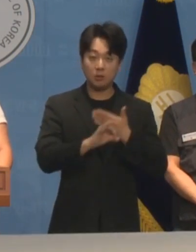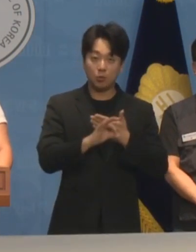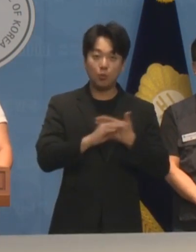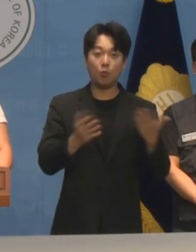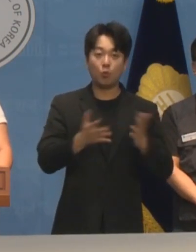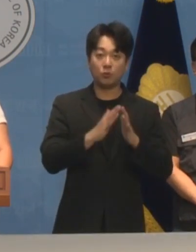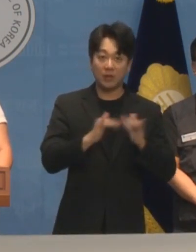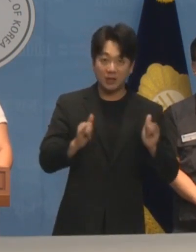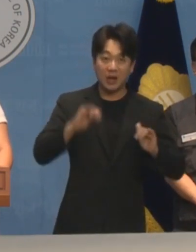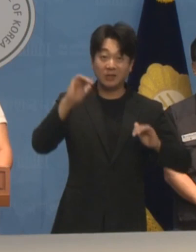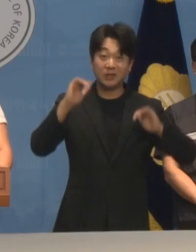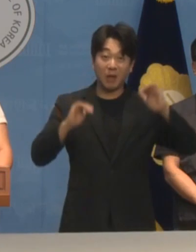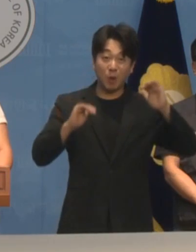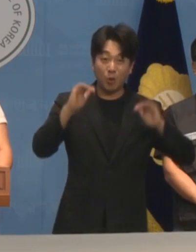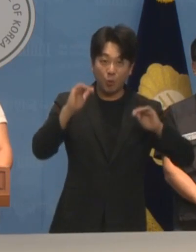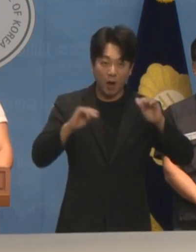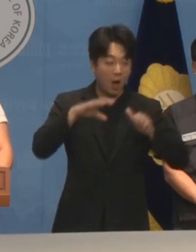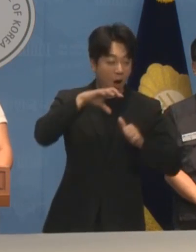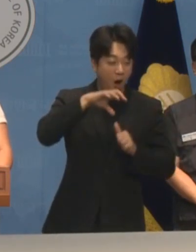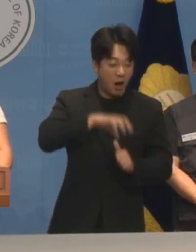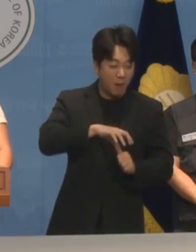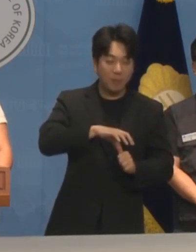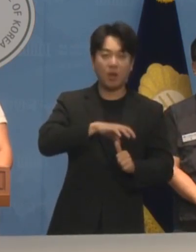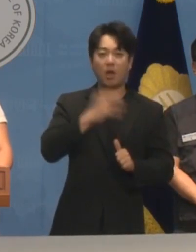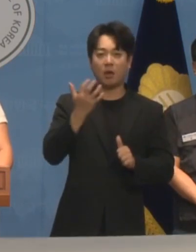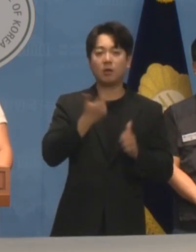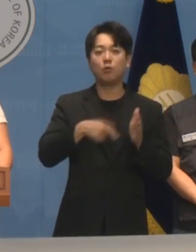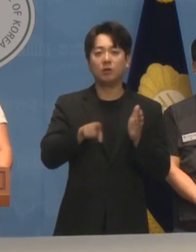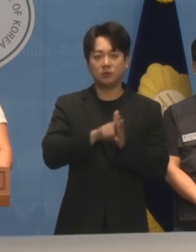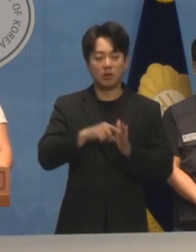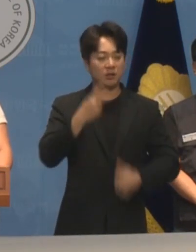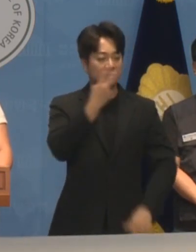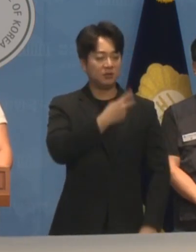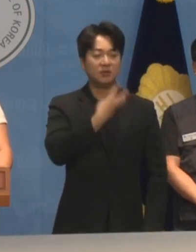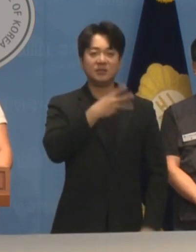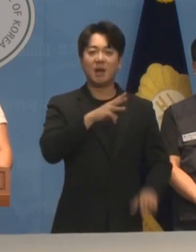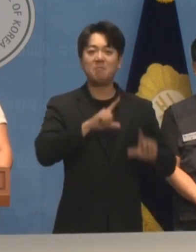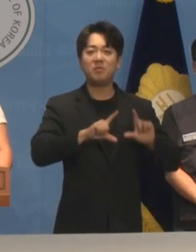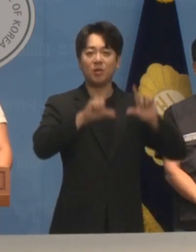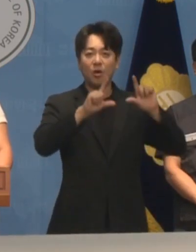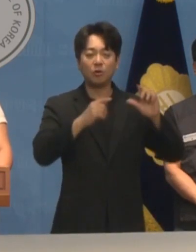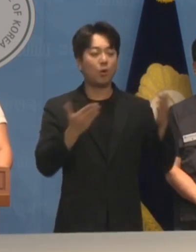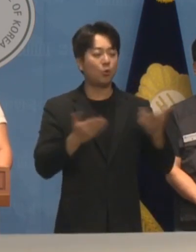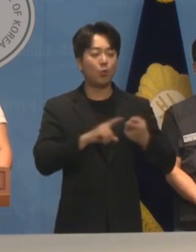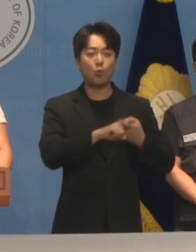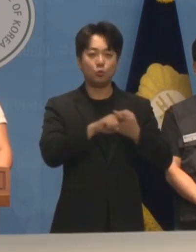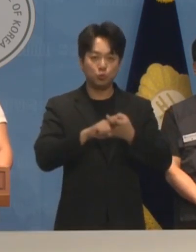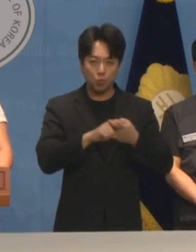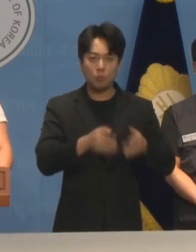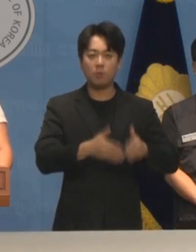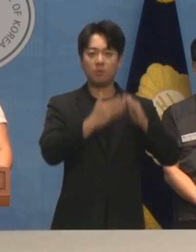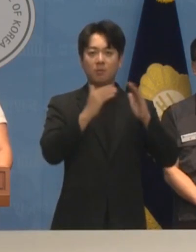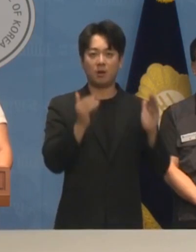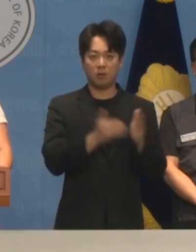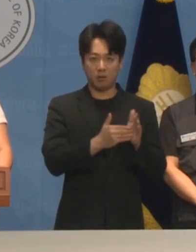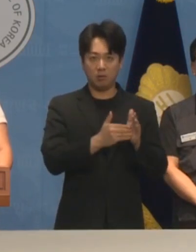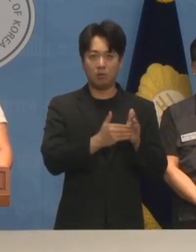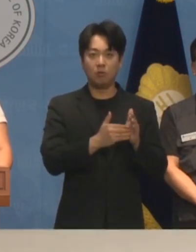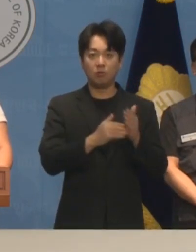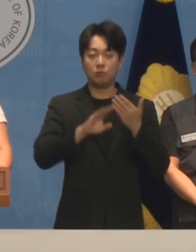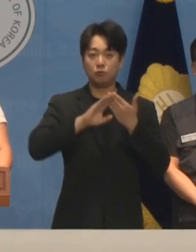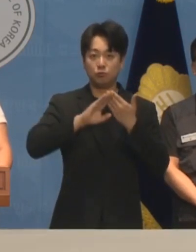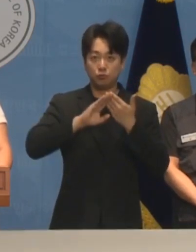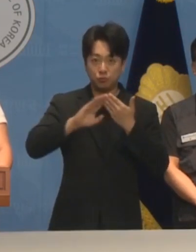차별과 억압을 걷어내고자 2003년 현대자동차 비정규직 노동조합을 건설했고 원하청